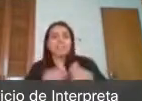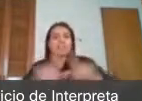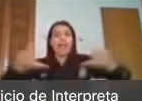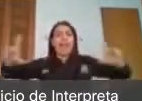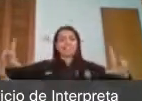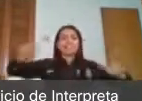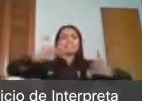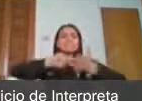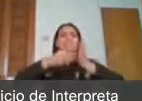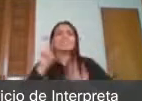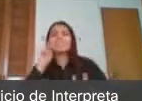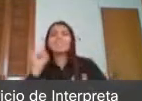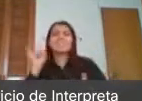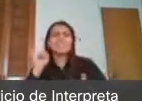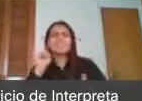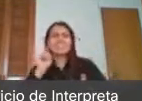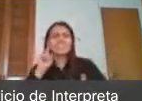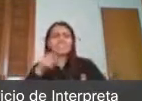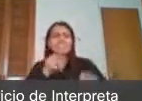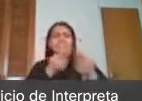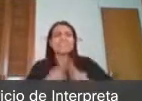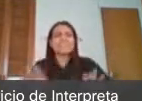sonido que estamos teniendo con el internet de ustedes.